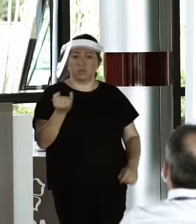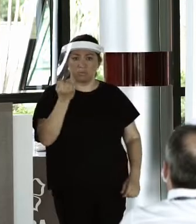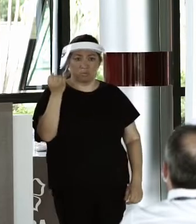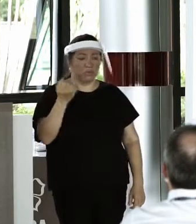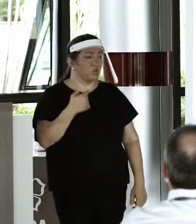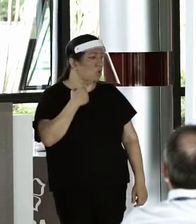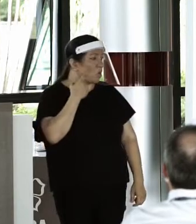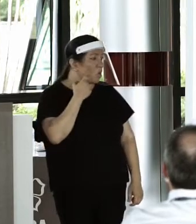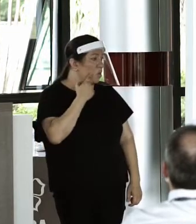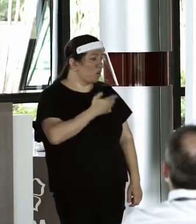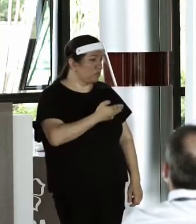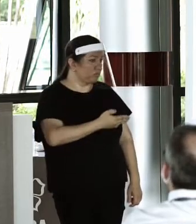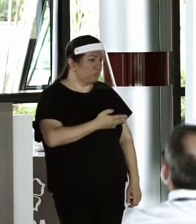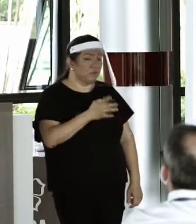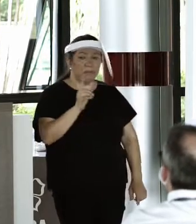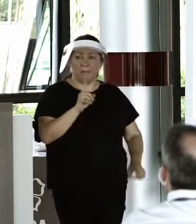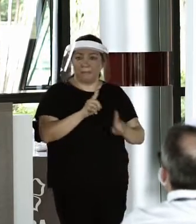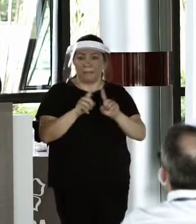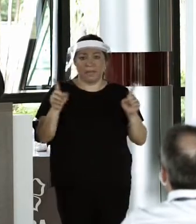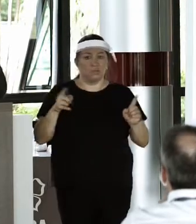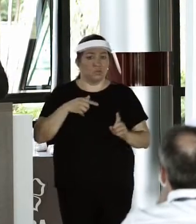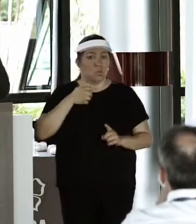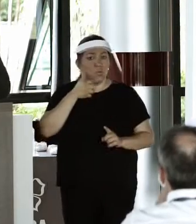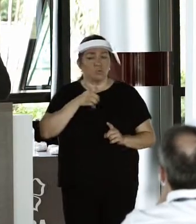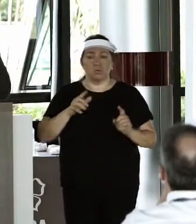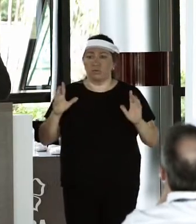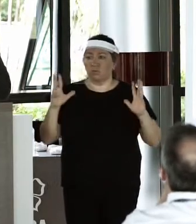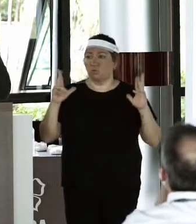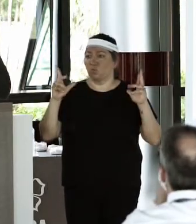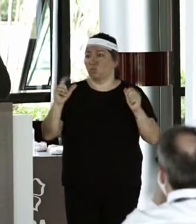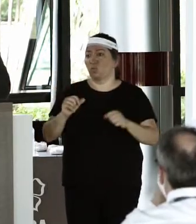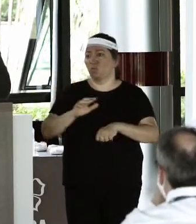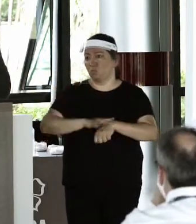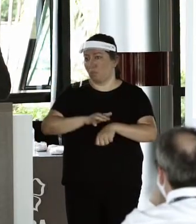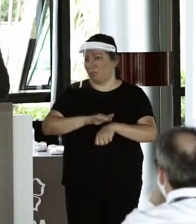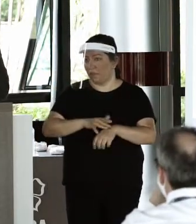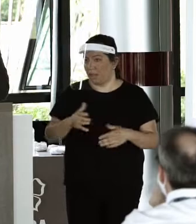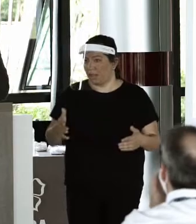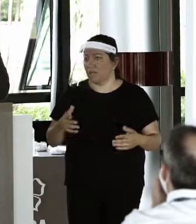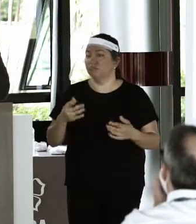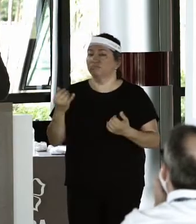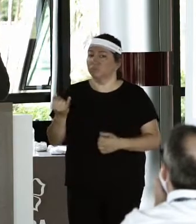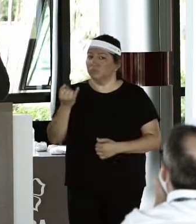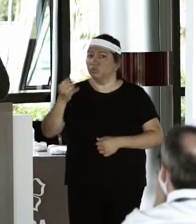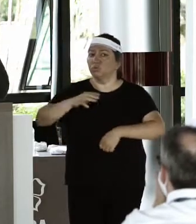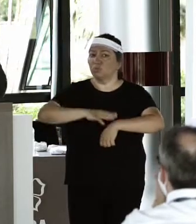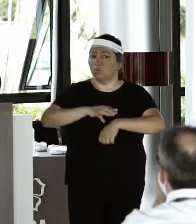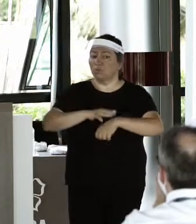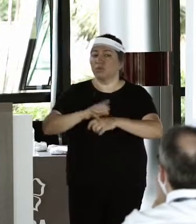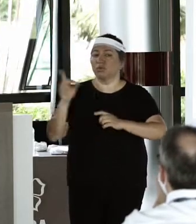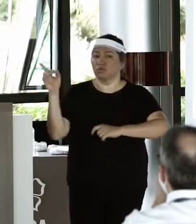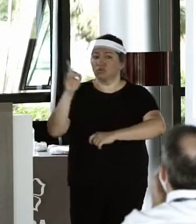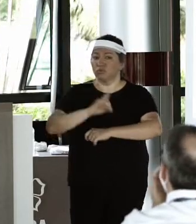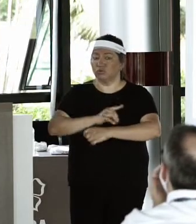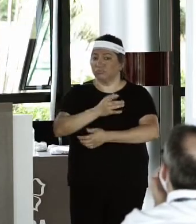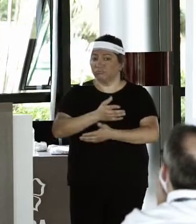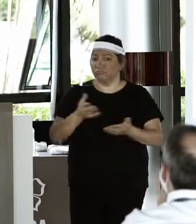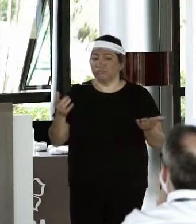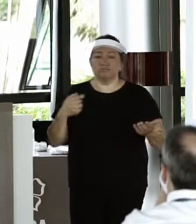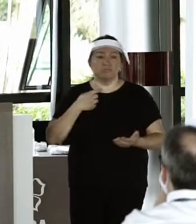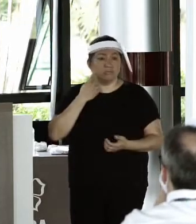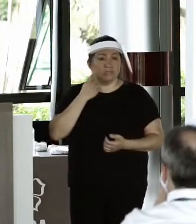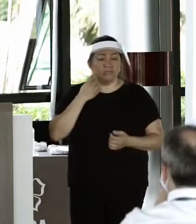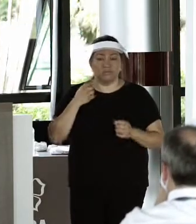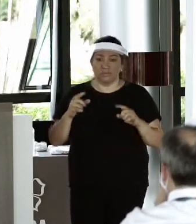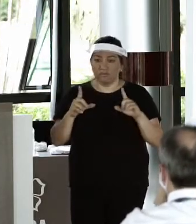que eu consigo ver. Só que eu não consigo ver isso em todos os momentos. Então, a depender do momento do dia que eu for lá tirar